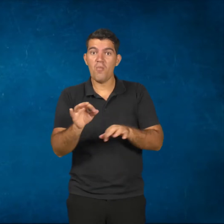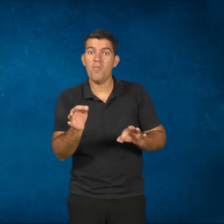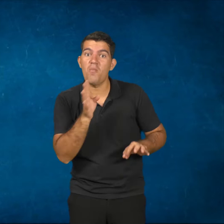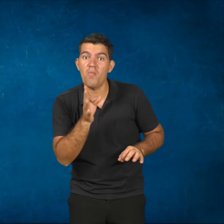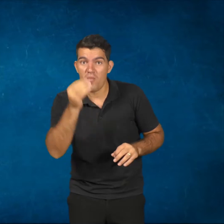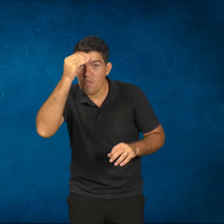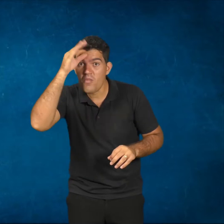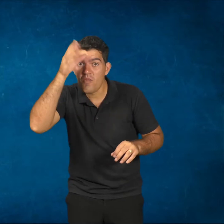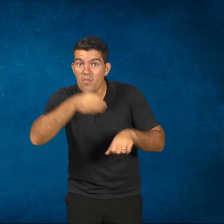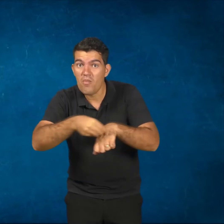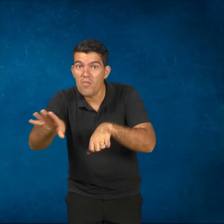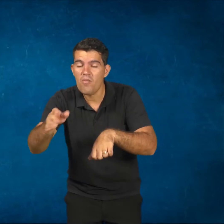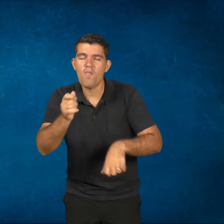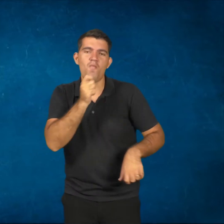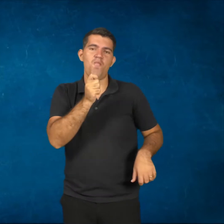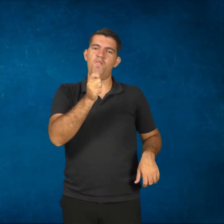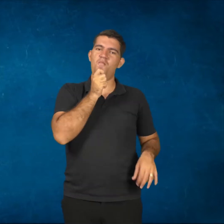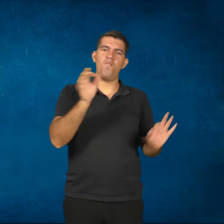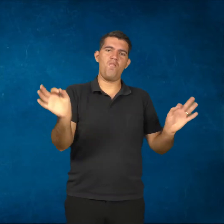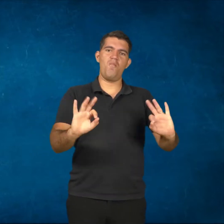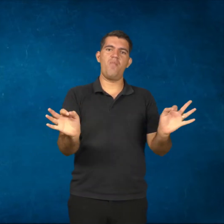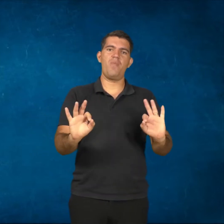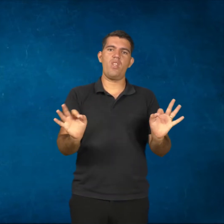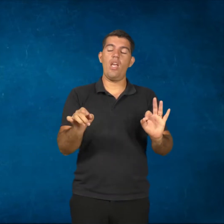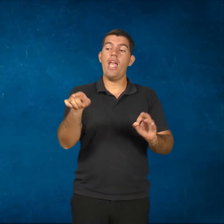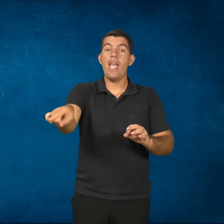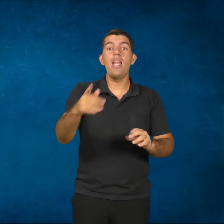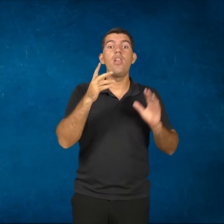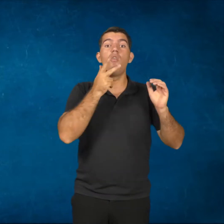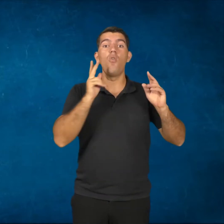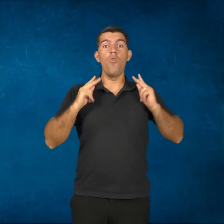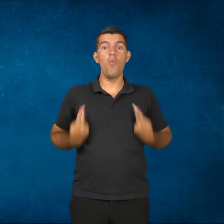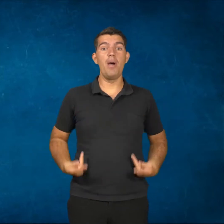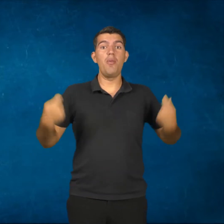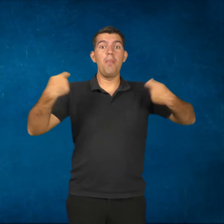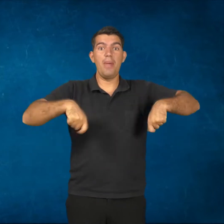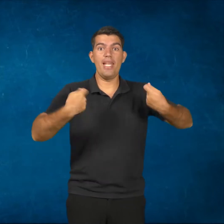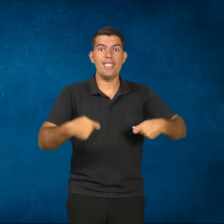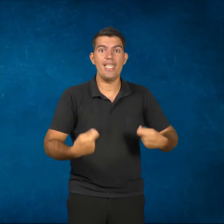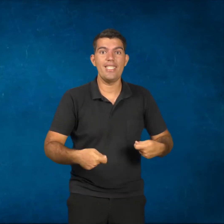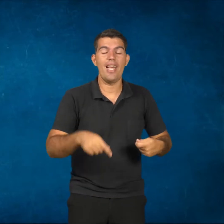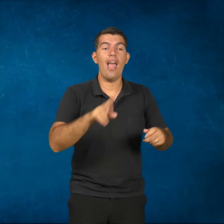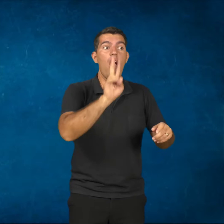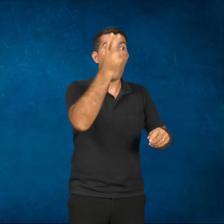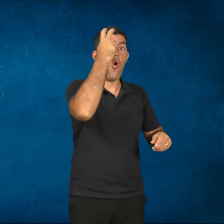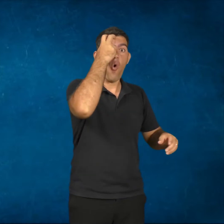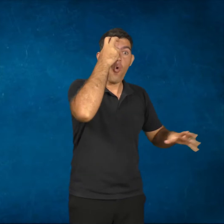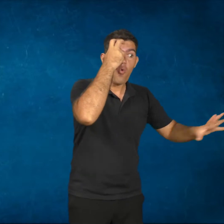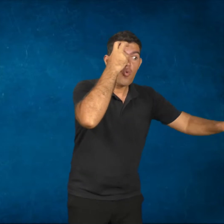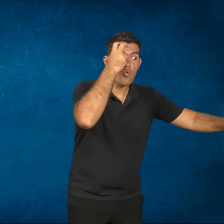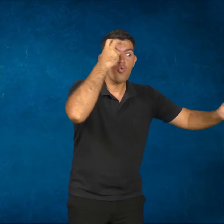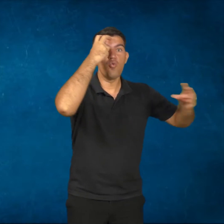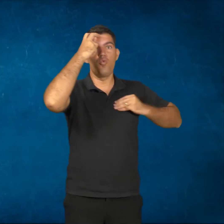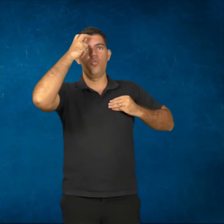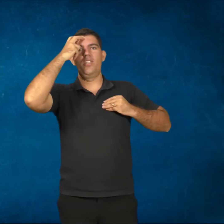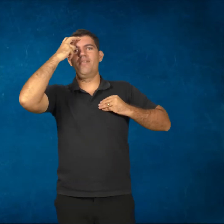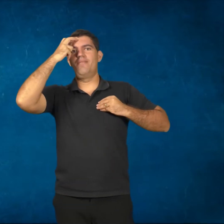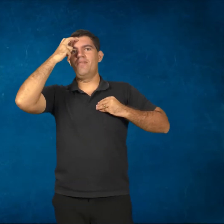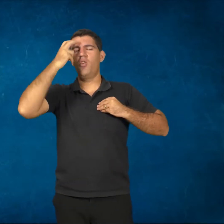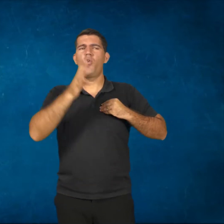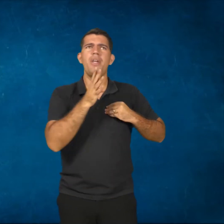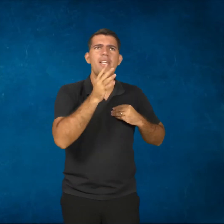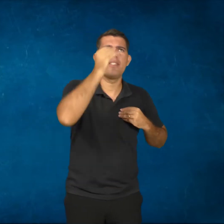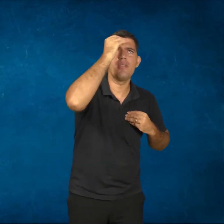o que o homem precisa para fazer-se humano é apropriar-se da cultura, de conhecimentos,